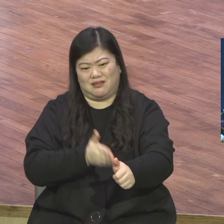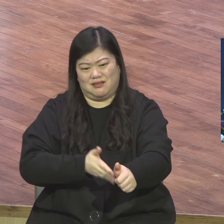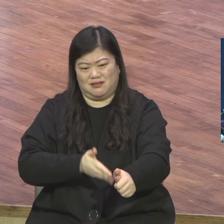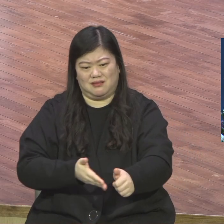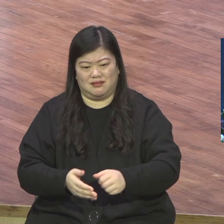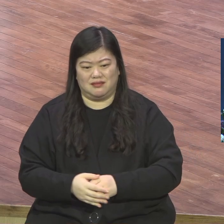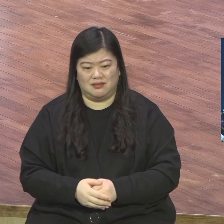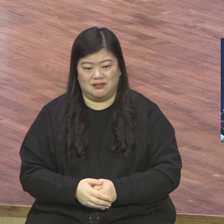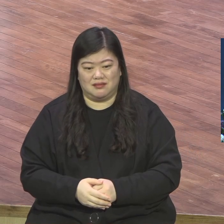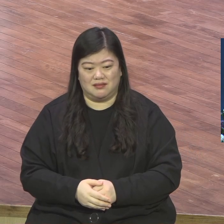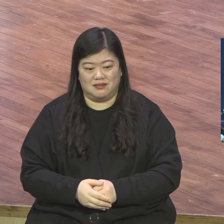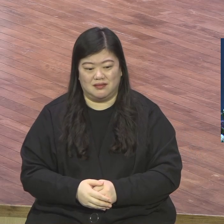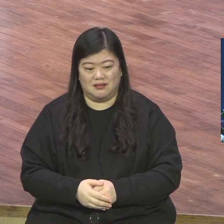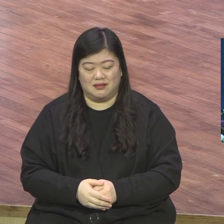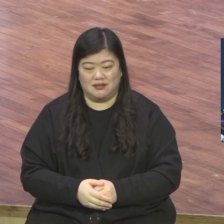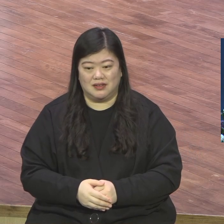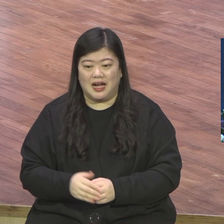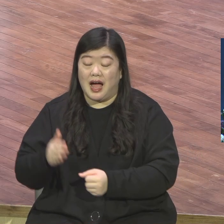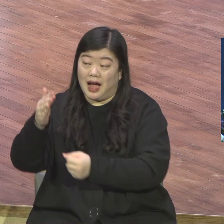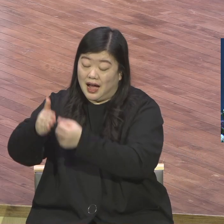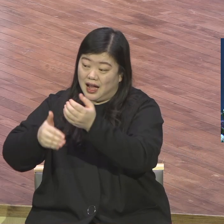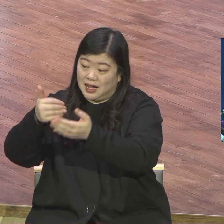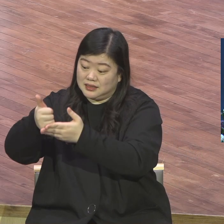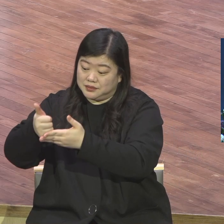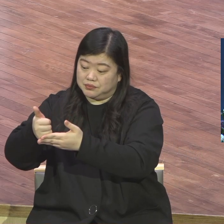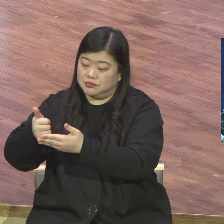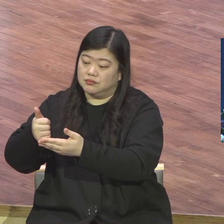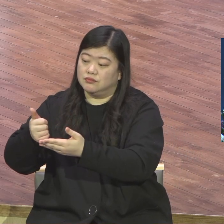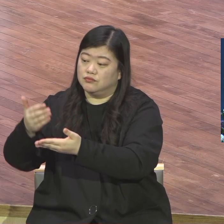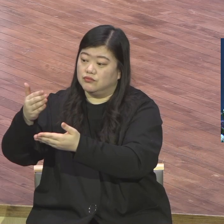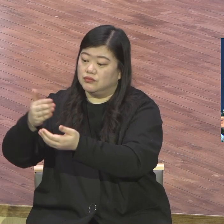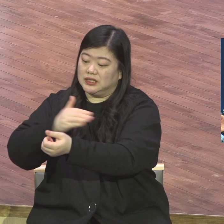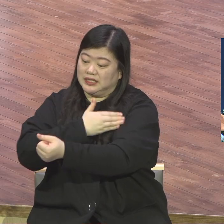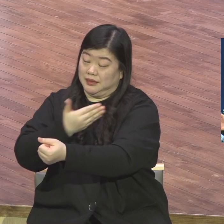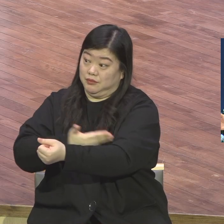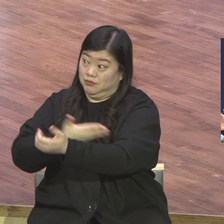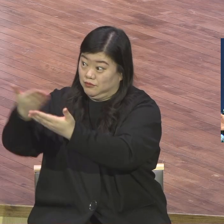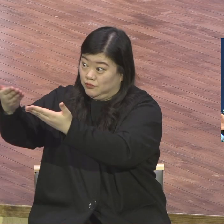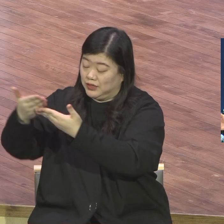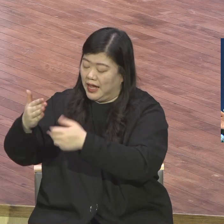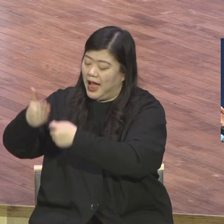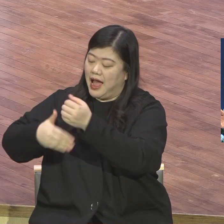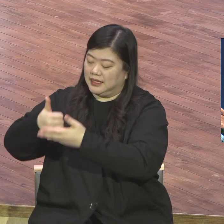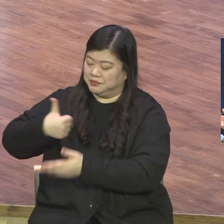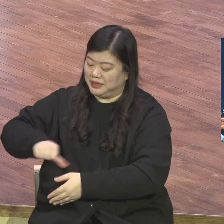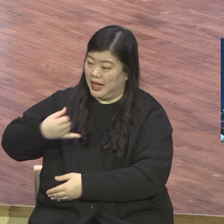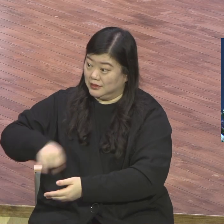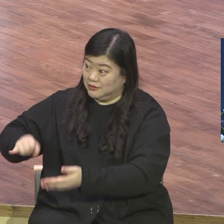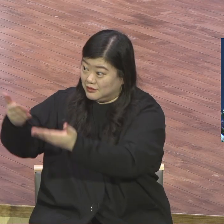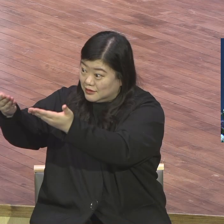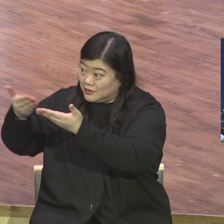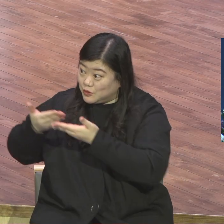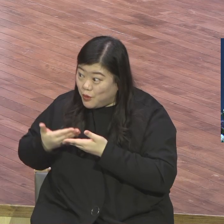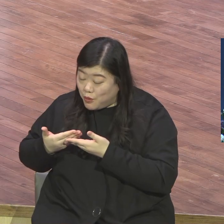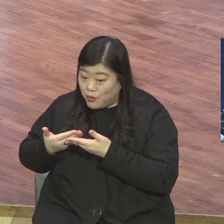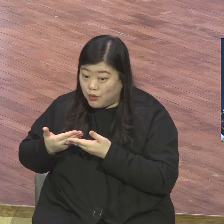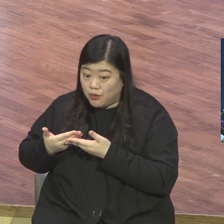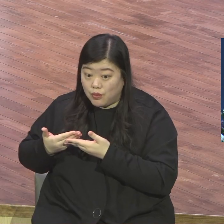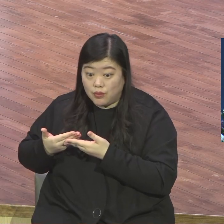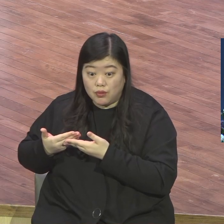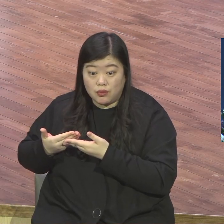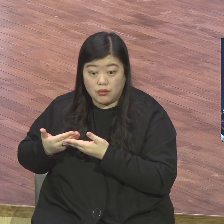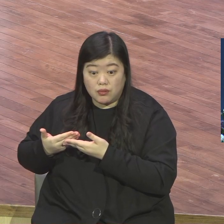커서 어느 정도 자랑할 자리까지 나가야 돼요. 자랑할 자리. 그것이